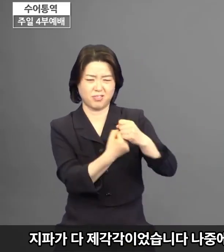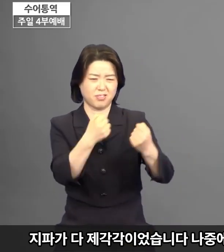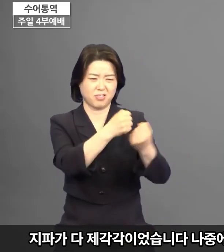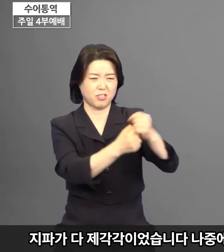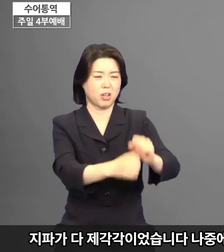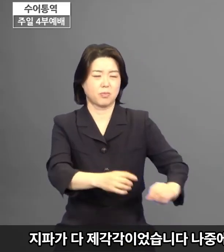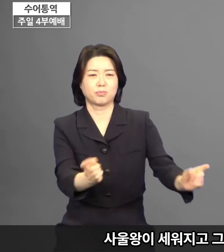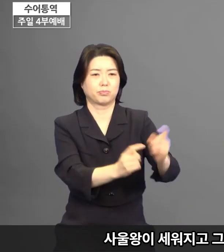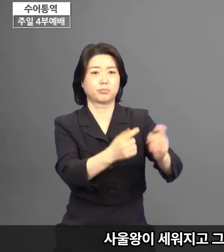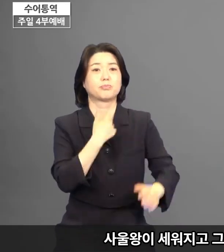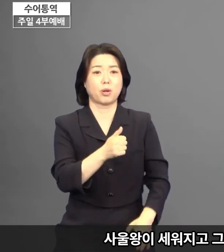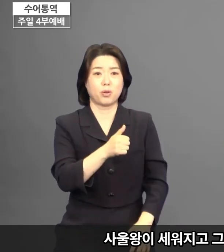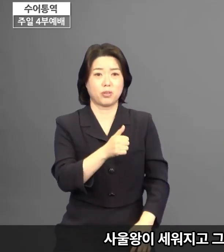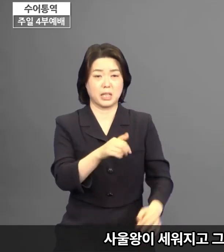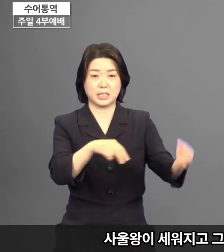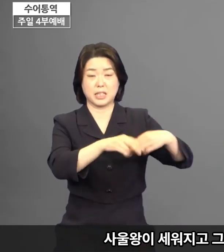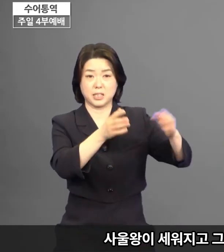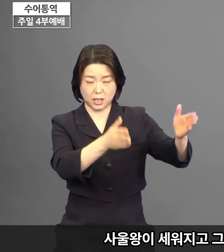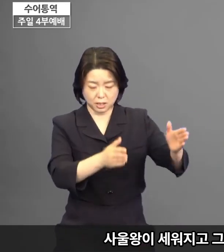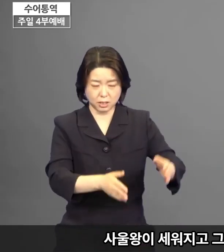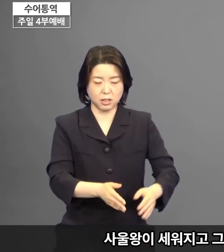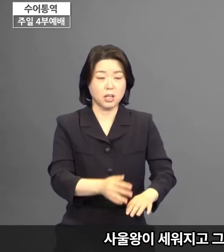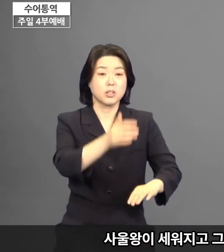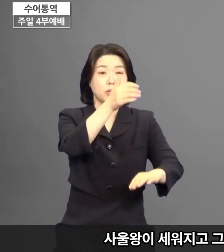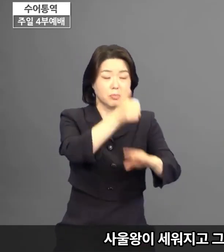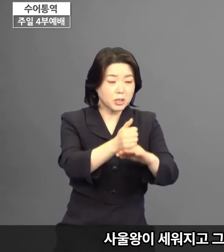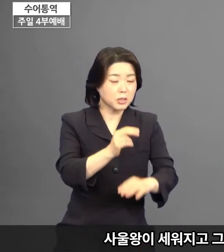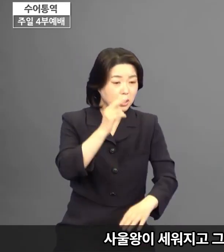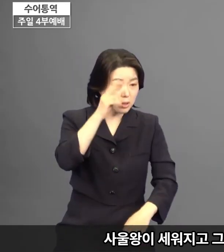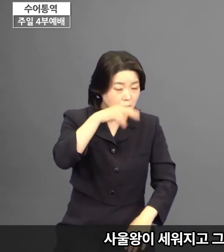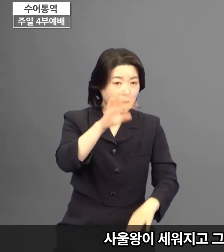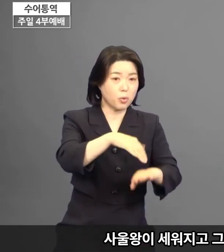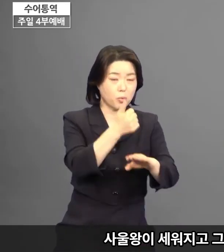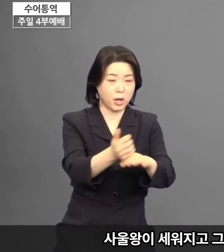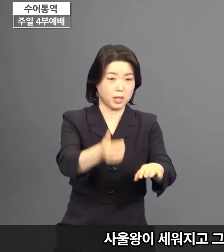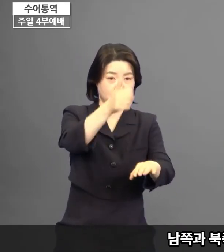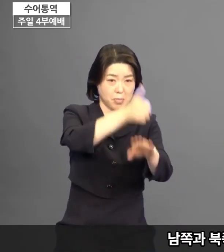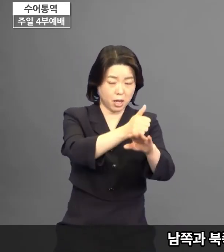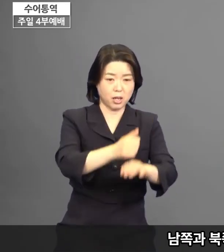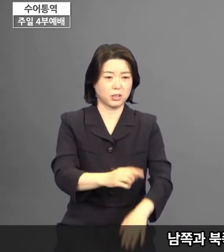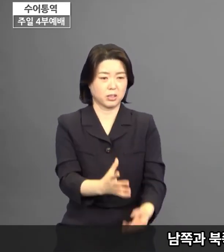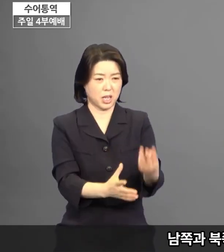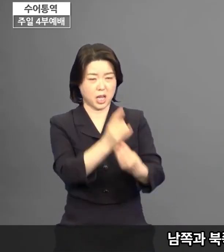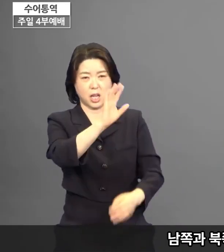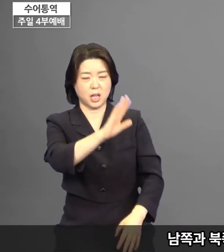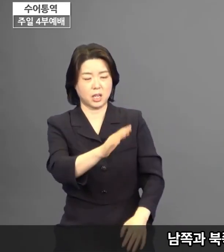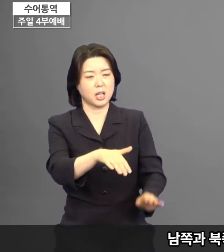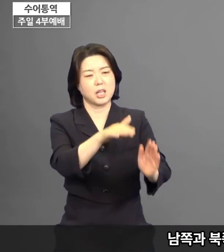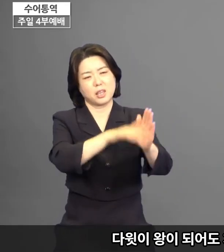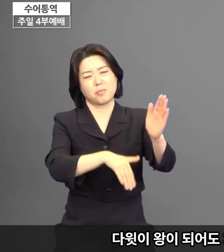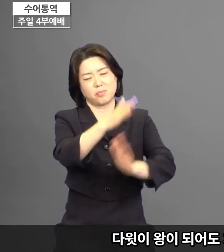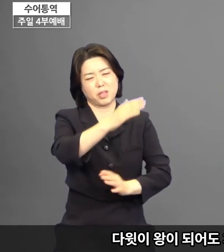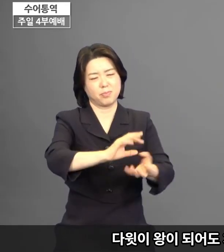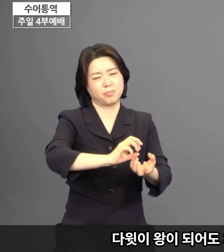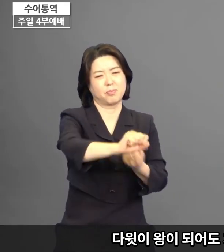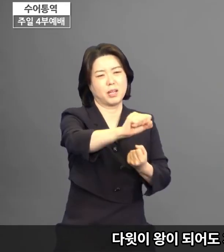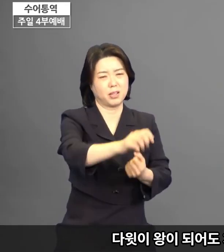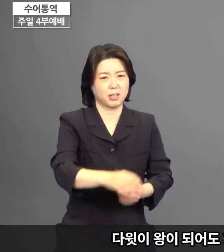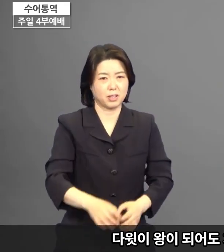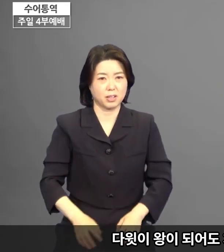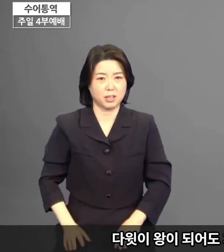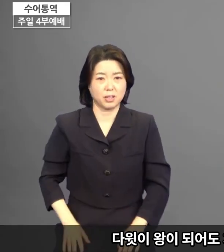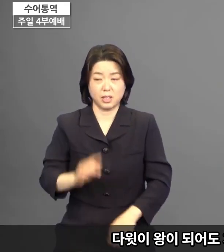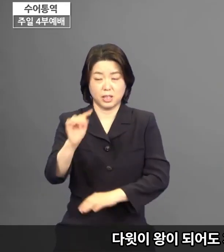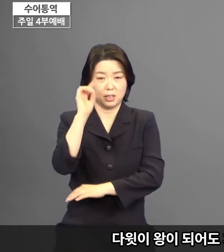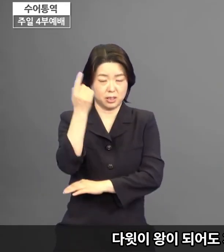막. 사울 왕이 세워지고 그때에도 또 하나가 안 됐어요. 남쪽과 북쪽이 갈라지고 다윗이 왕이 되어도